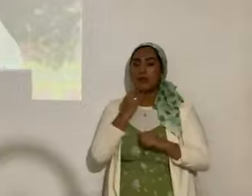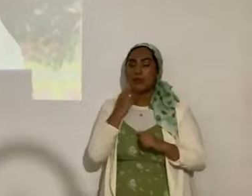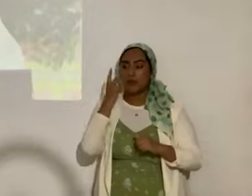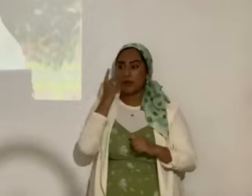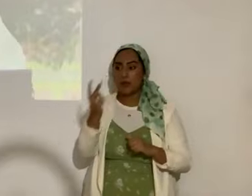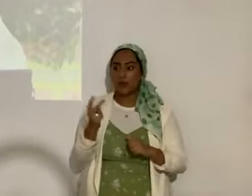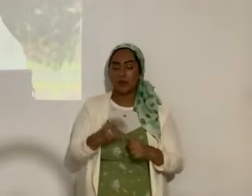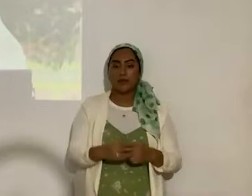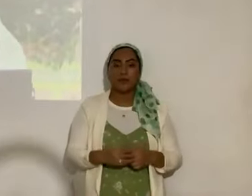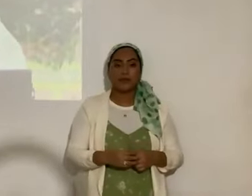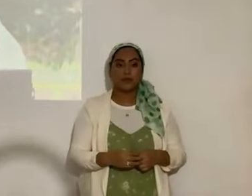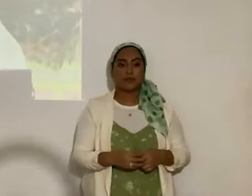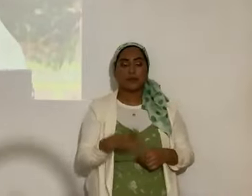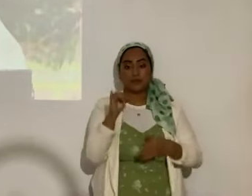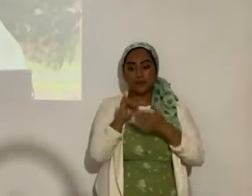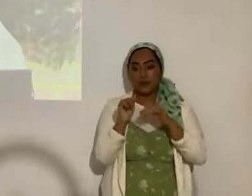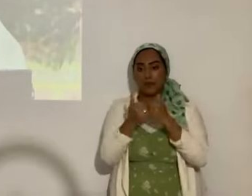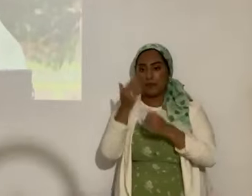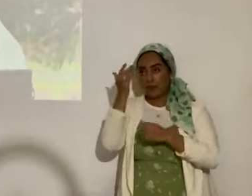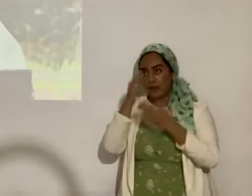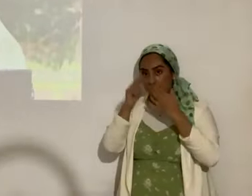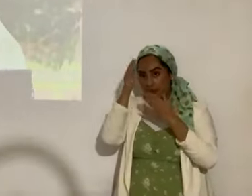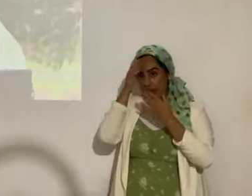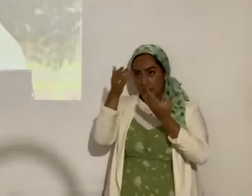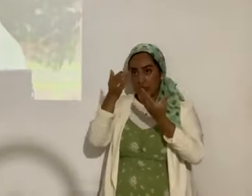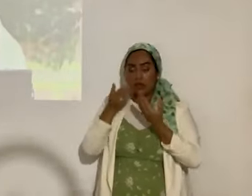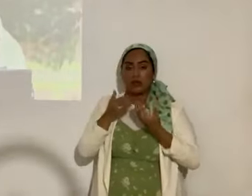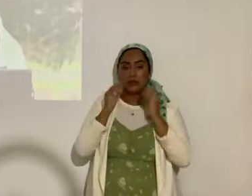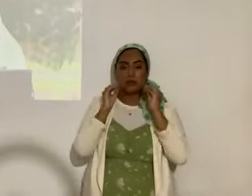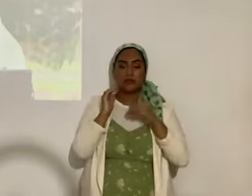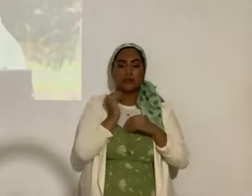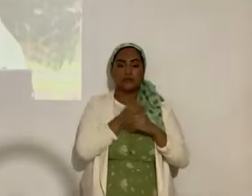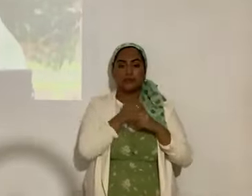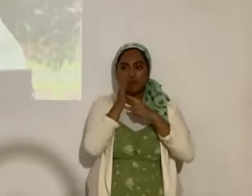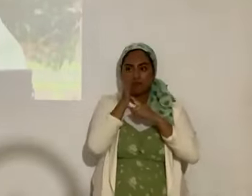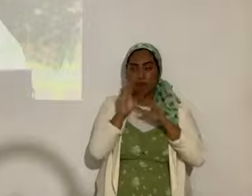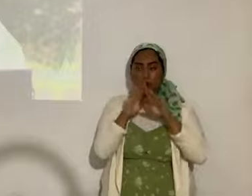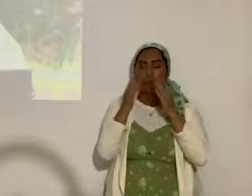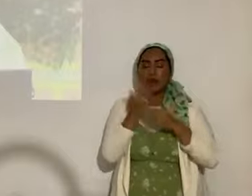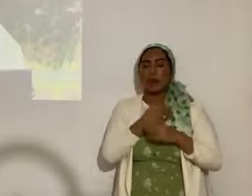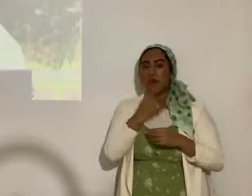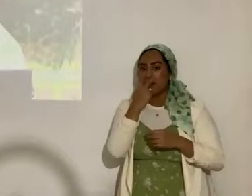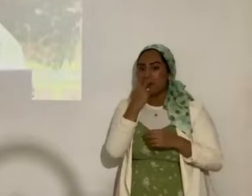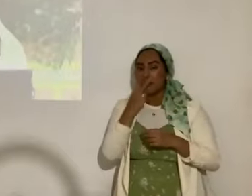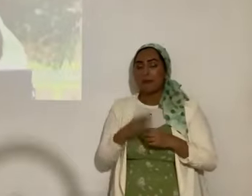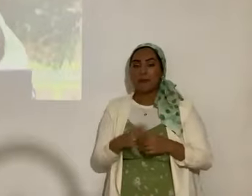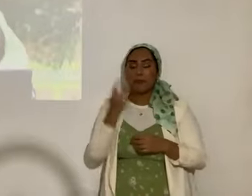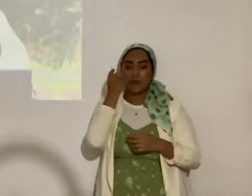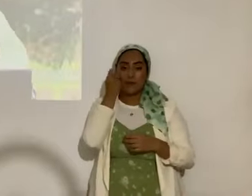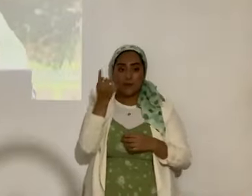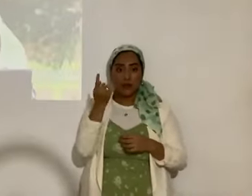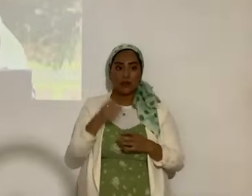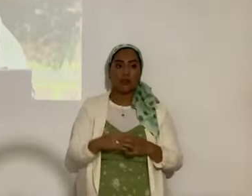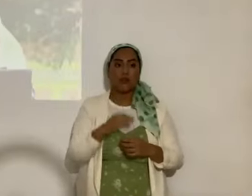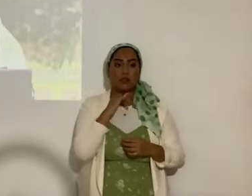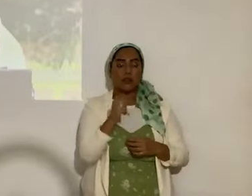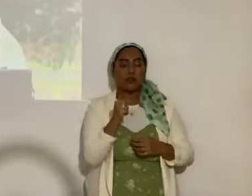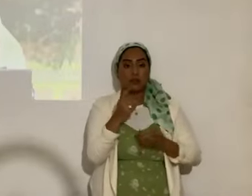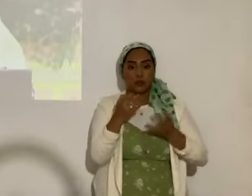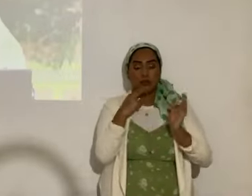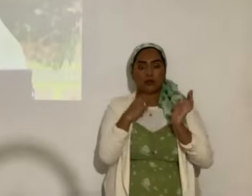israelitas Y de esa manera el Eterno nos enseña nos da entendimiento nos guía y nos abre los ojos entendimiento es